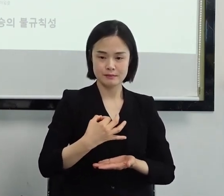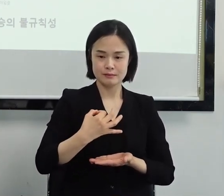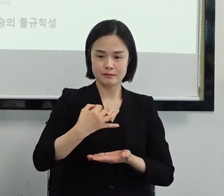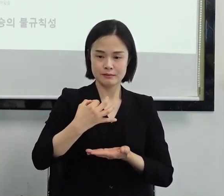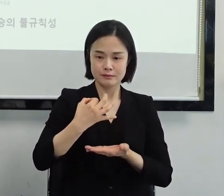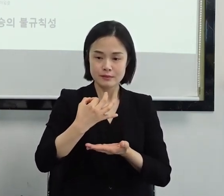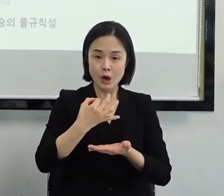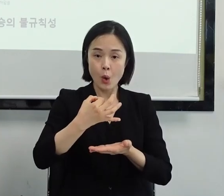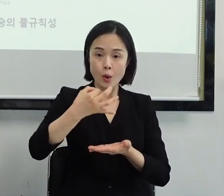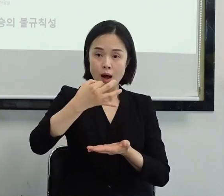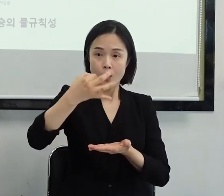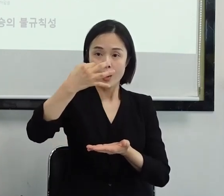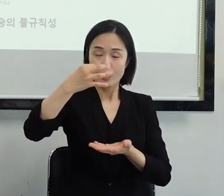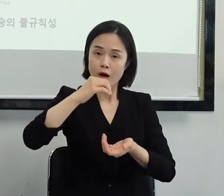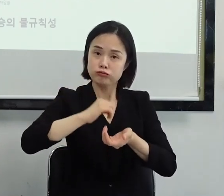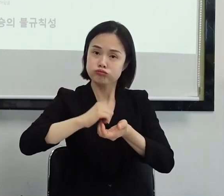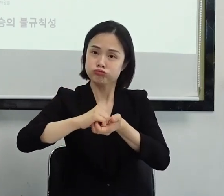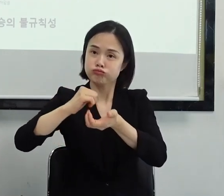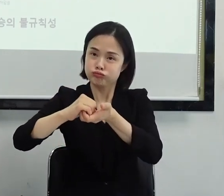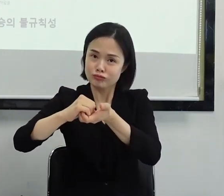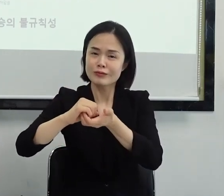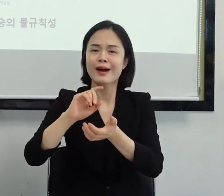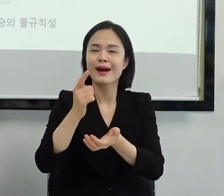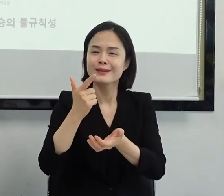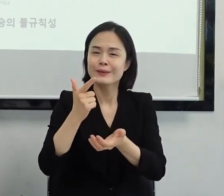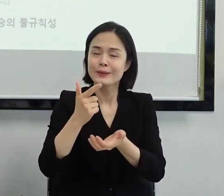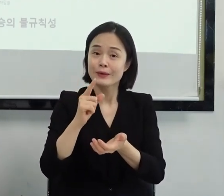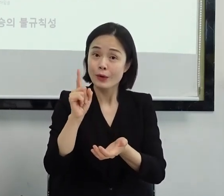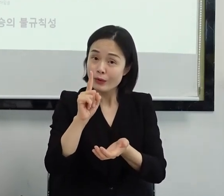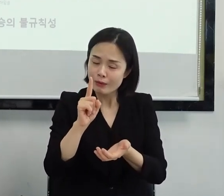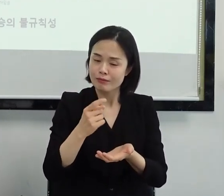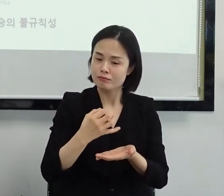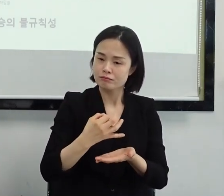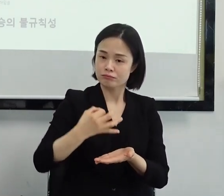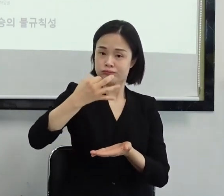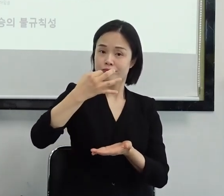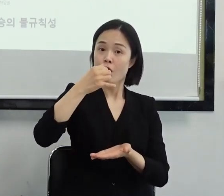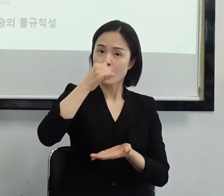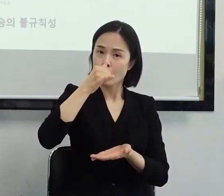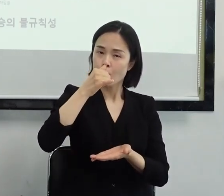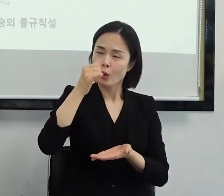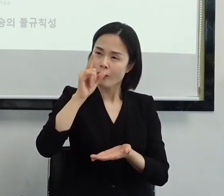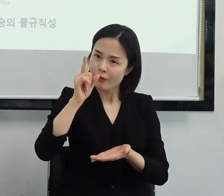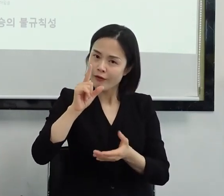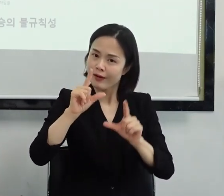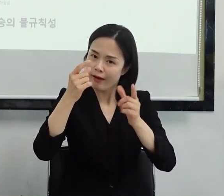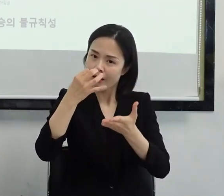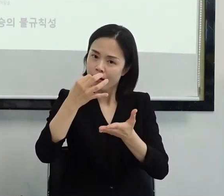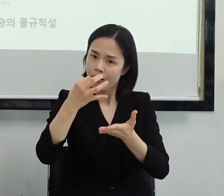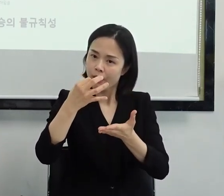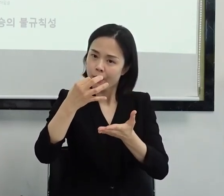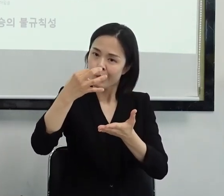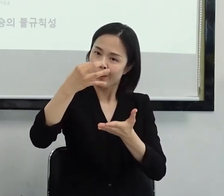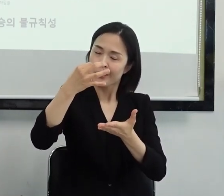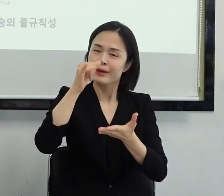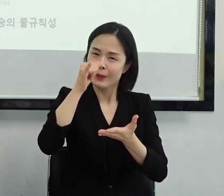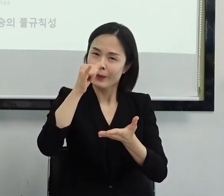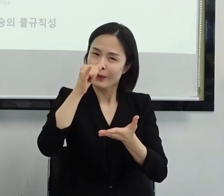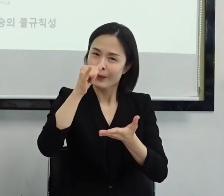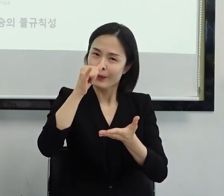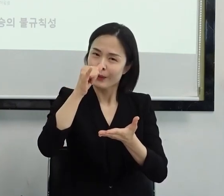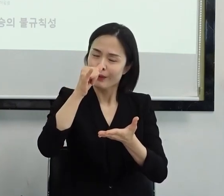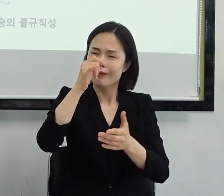아니라 어떨 때는 많이 올랐다가 어떨 때는 조금 올랐다가 이렇게 좀 불규칙하게 올랐다 이렇게 이제 볼 수가 있을 것